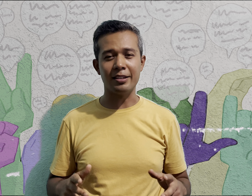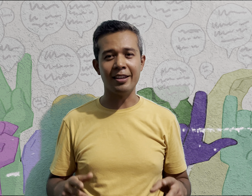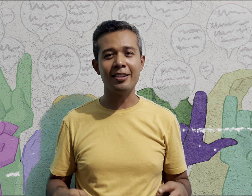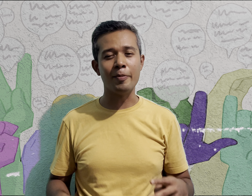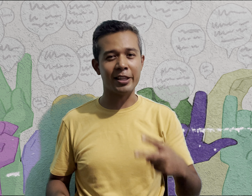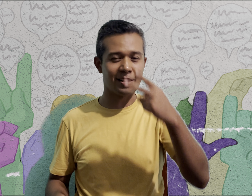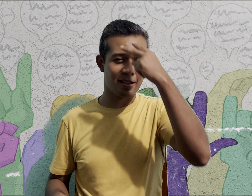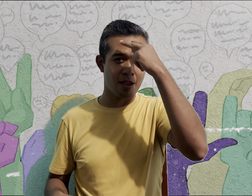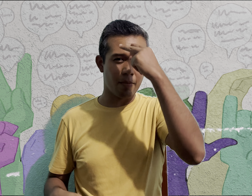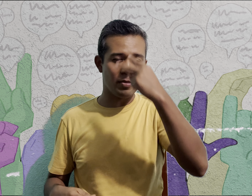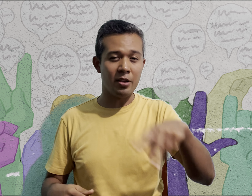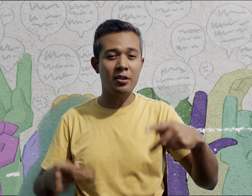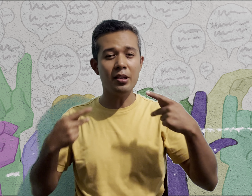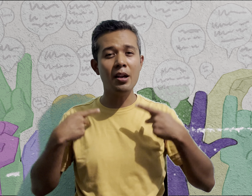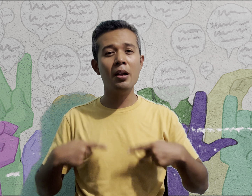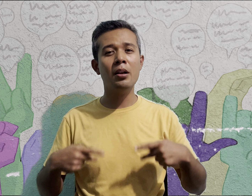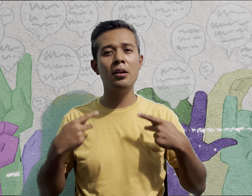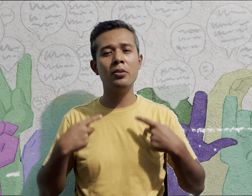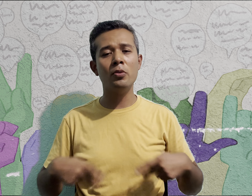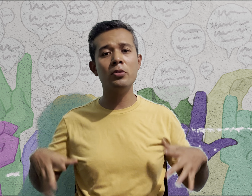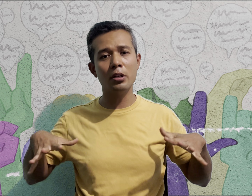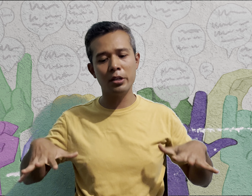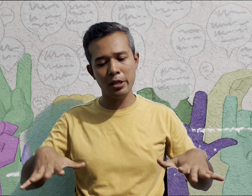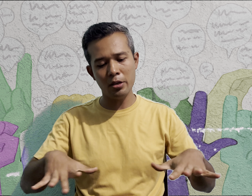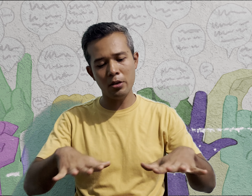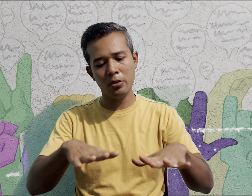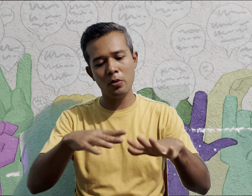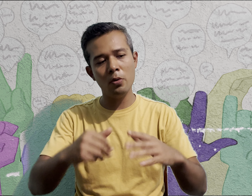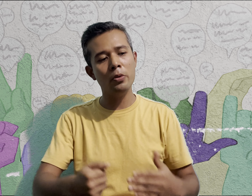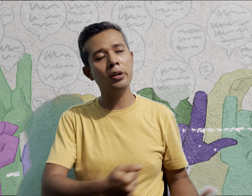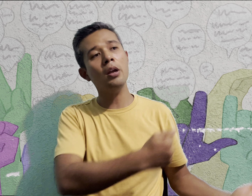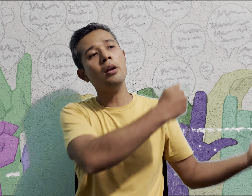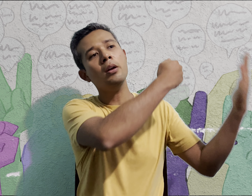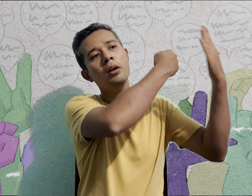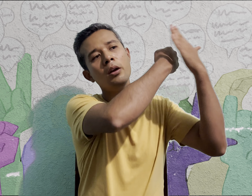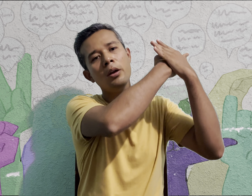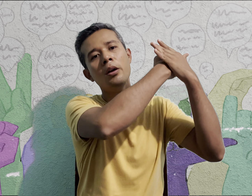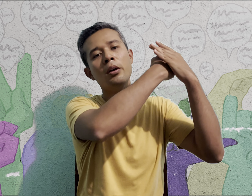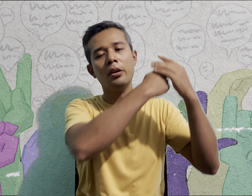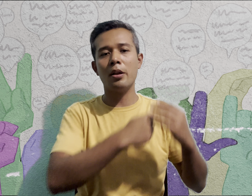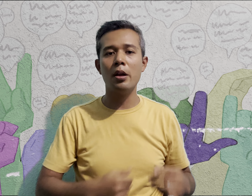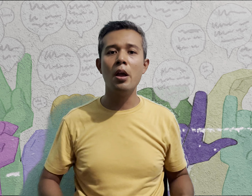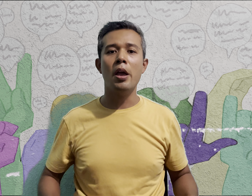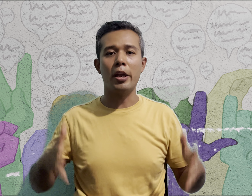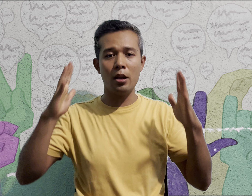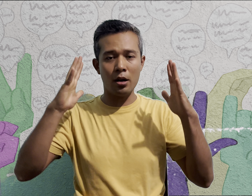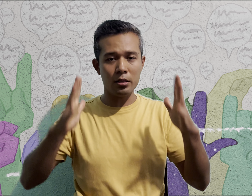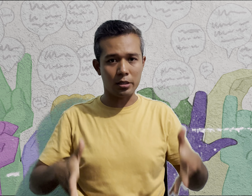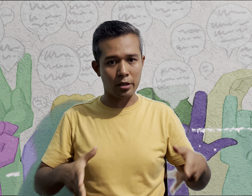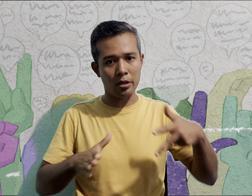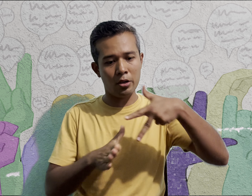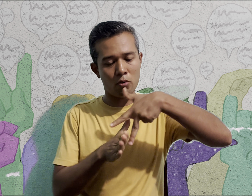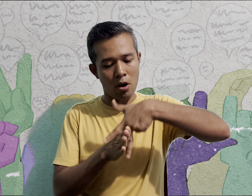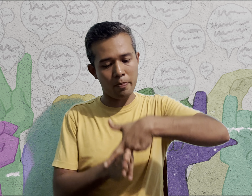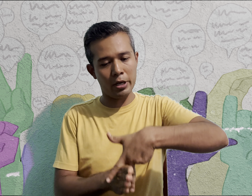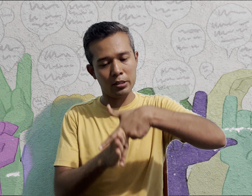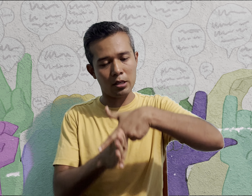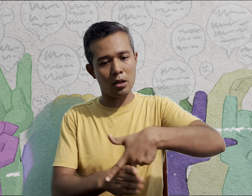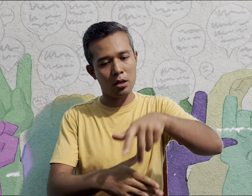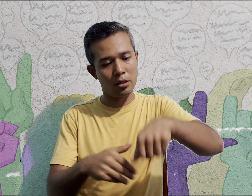siguiente manera. Mexicanos al grito de guerra, el acero aprestad y